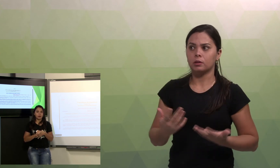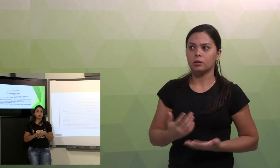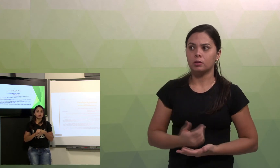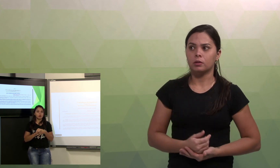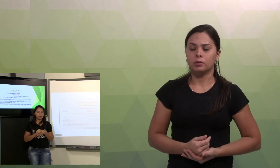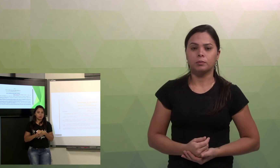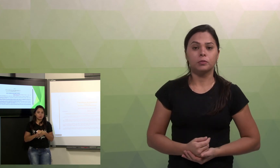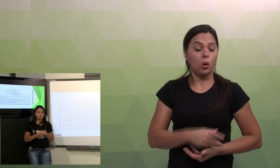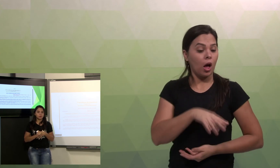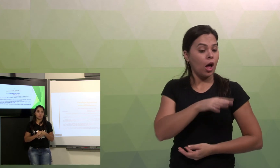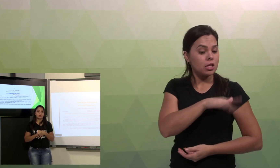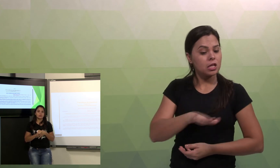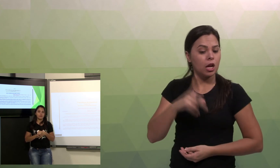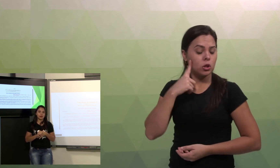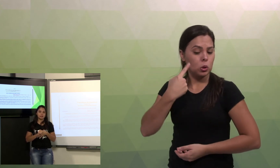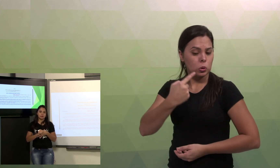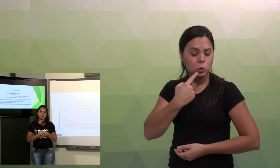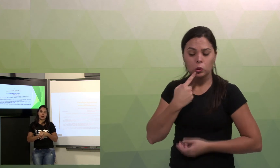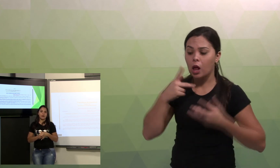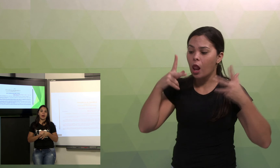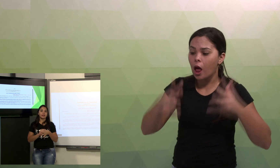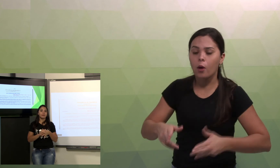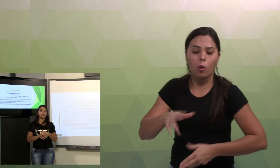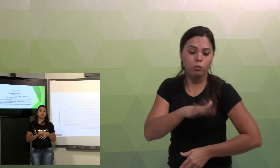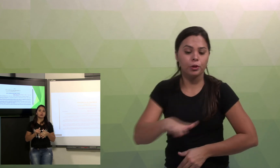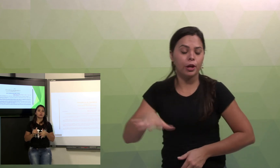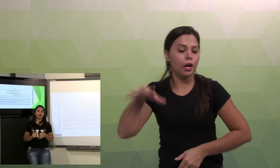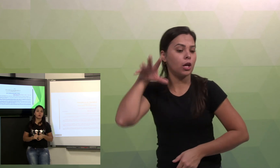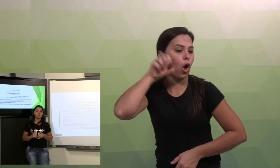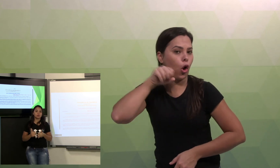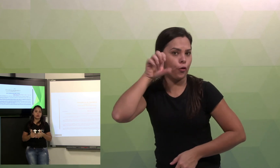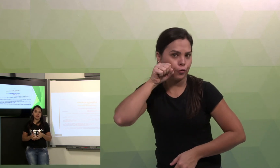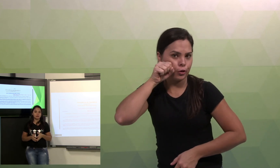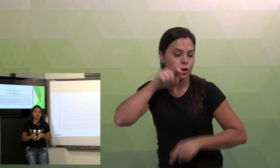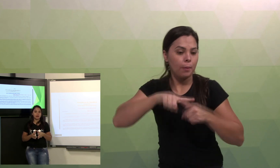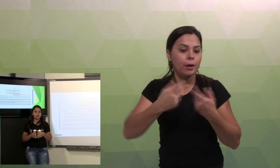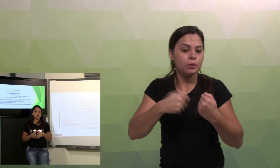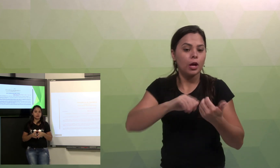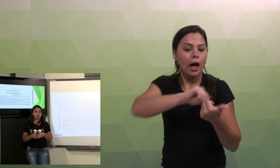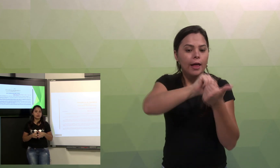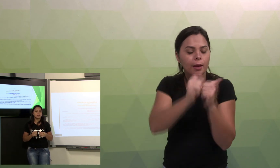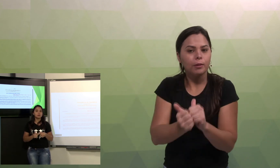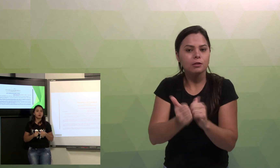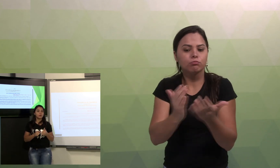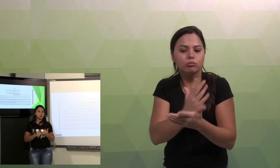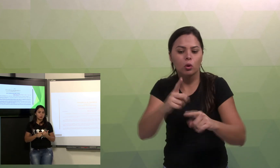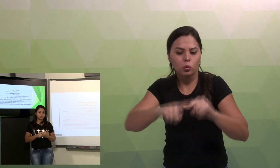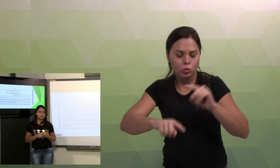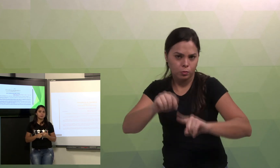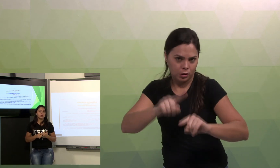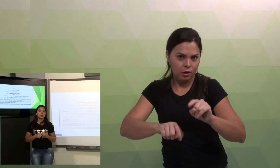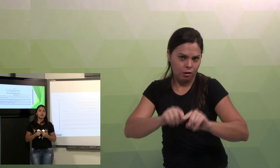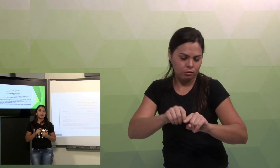de desenvolvimento dos ouvintes. O que se faz necessário é a adaptação dos recursos didáticos a serem utilizados pelos